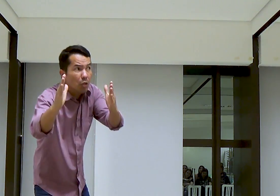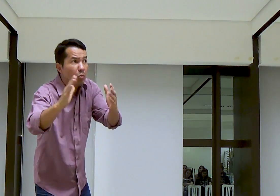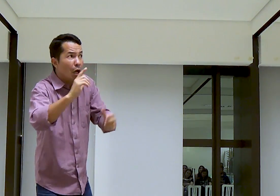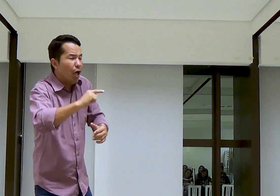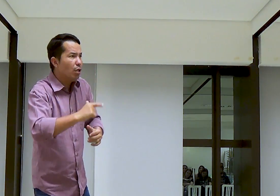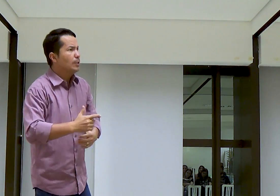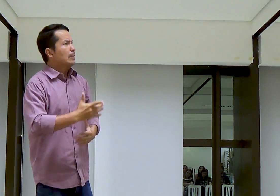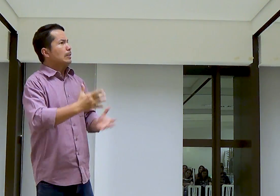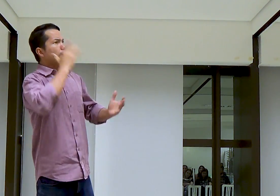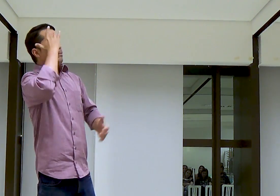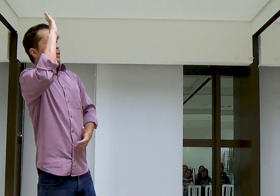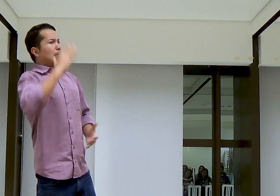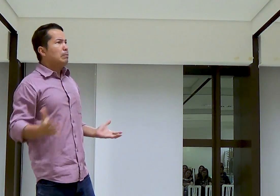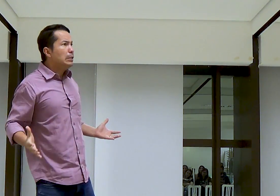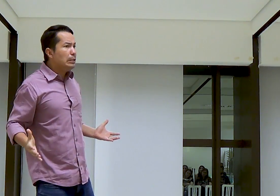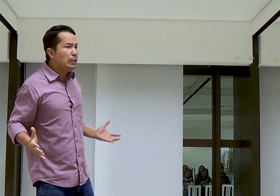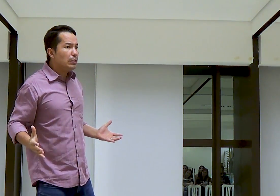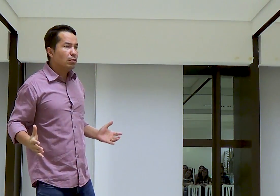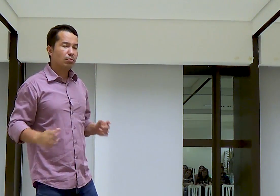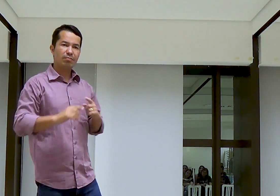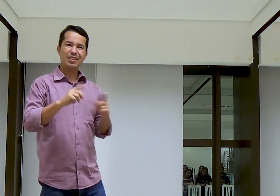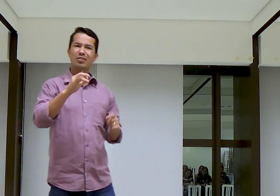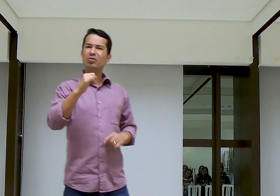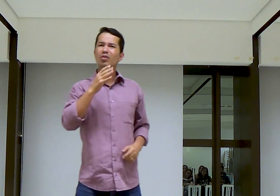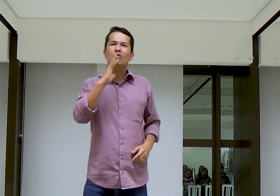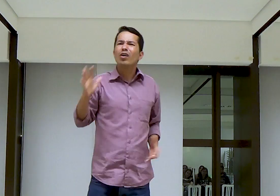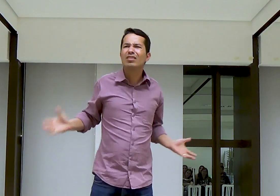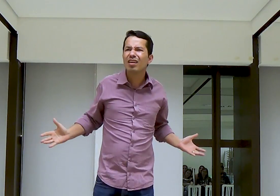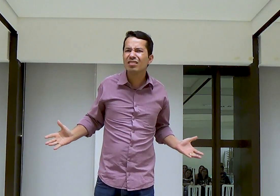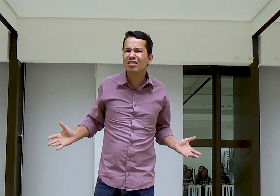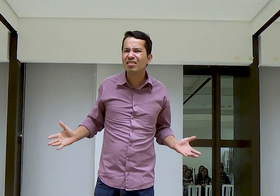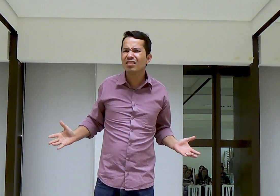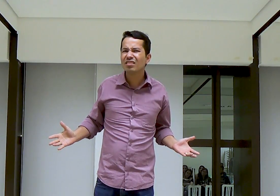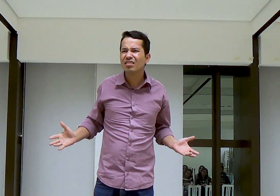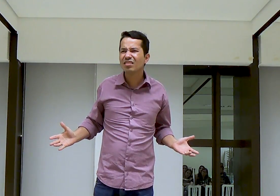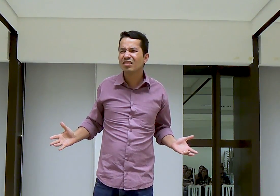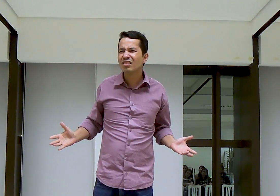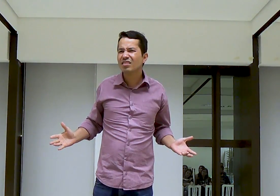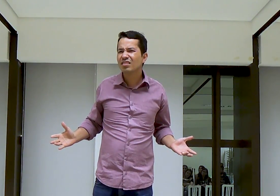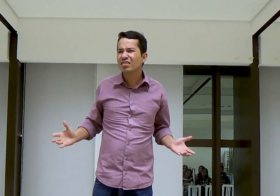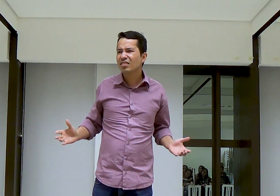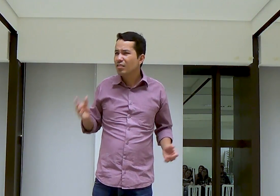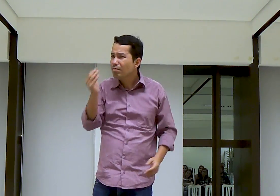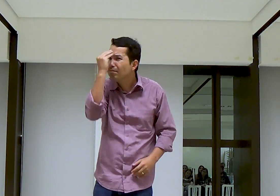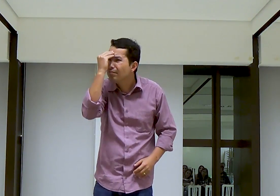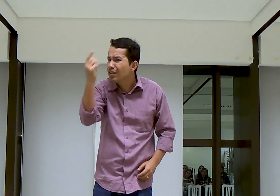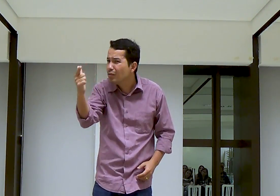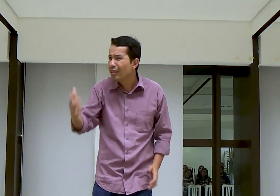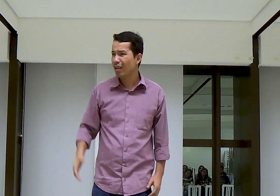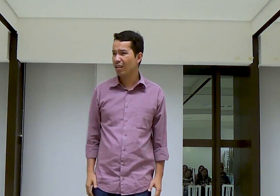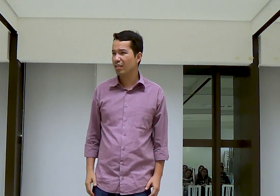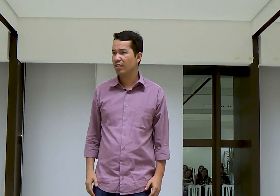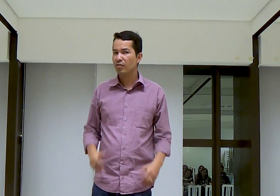pessoas. Você mostra que Jesus é o caminho. E a pessoa diz: sério, as pessoas não conhecem isso, não